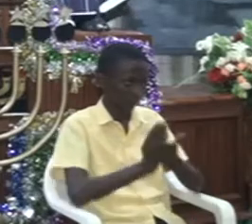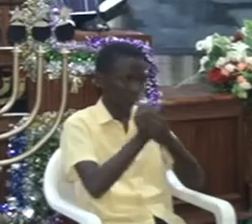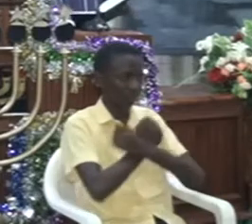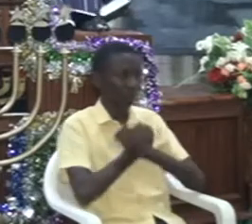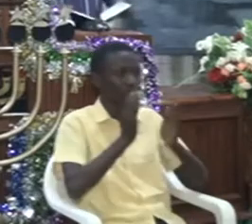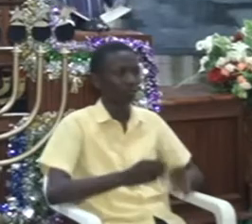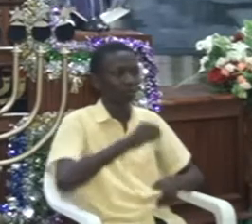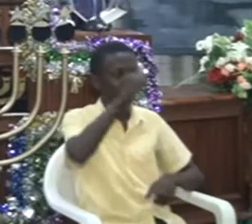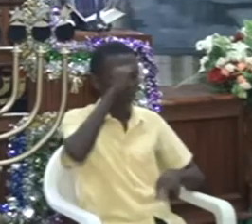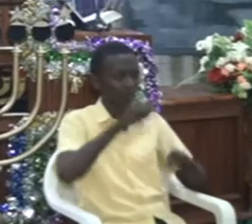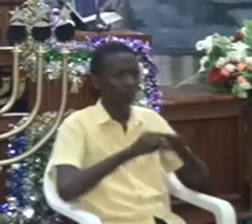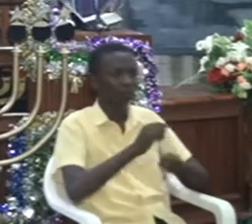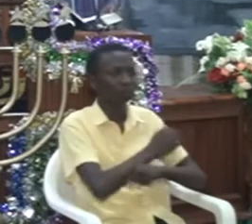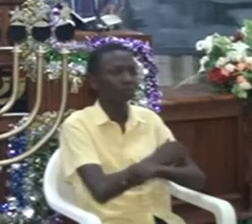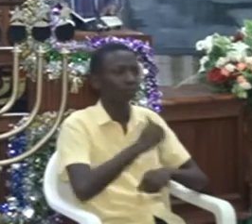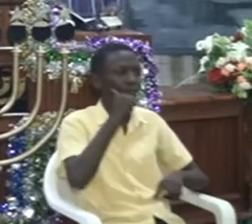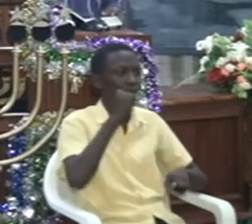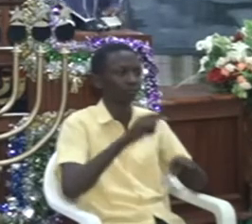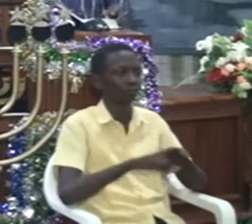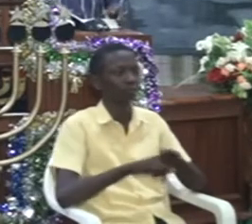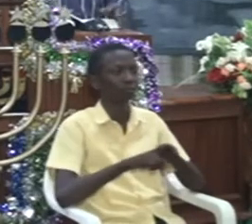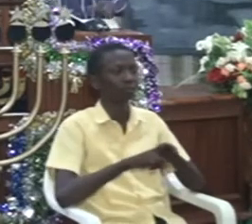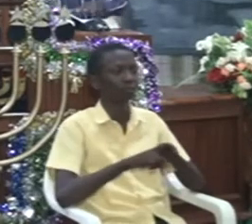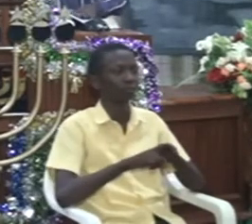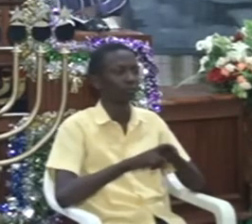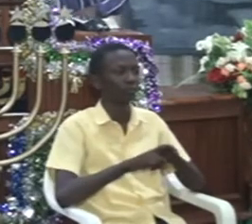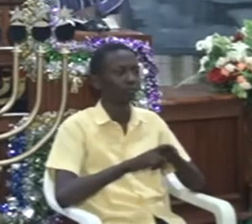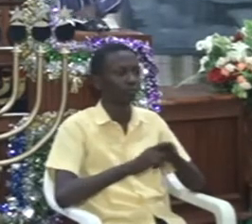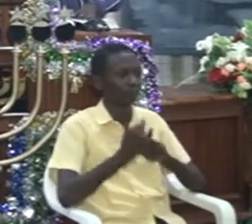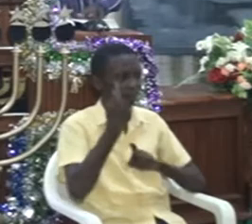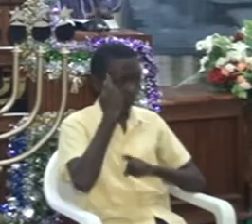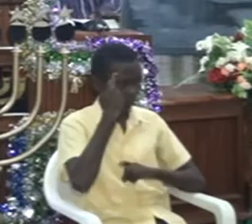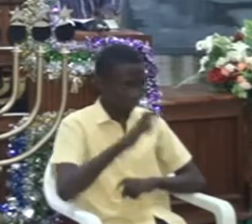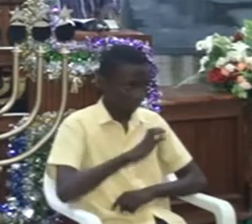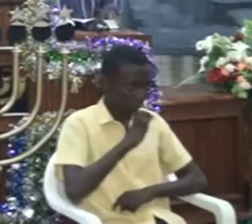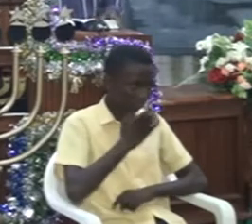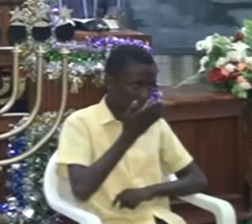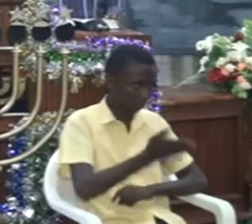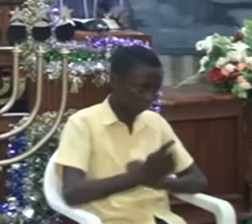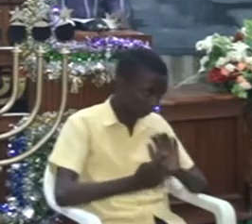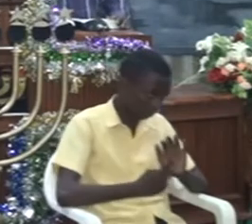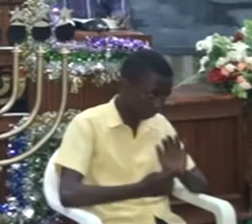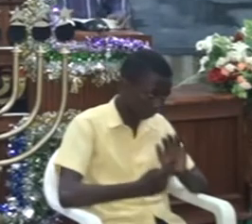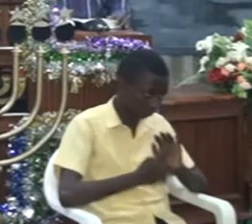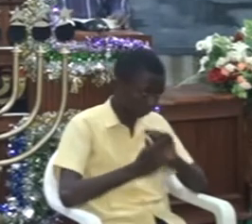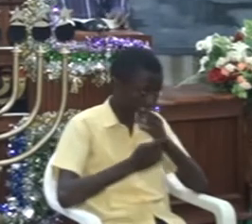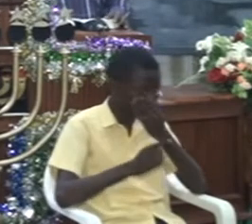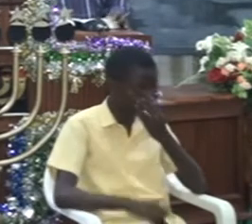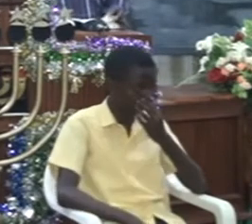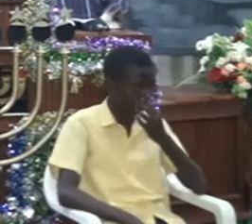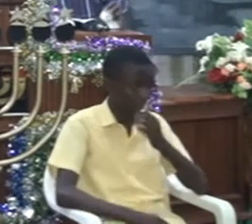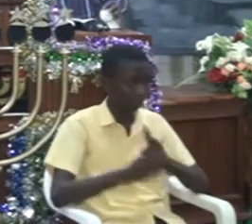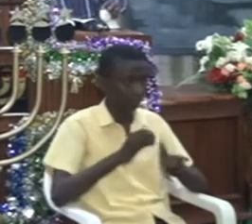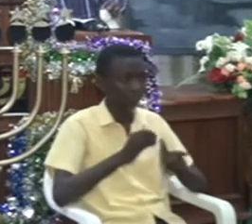Bien-aimés frères et sœurs, wapendwa wa ndugu na wadada zangu, pour être ici, kwa kukua hapa, ou